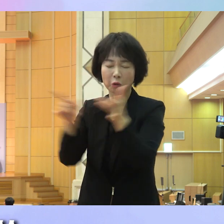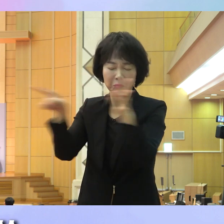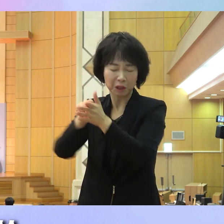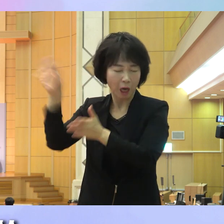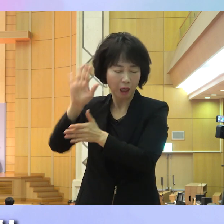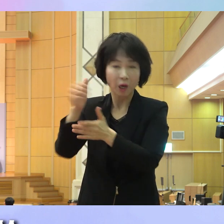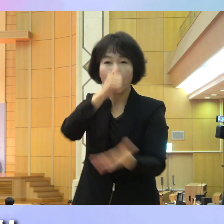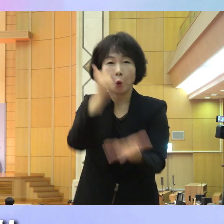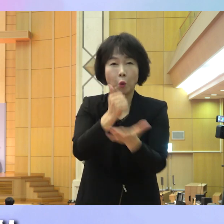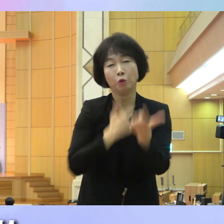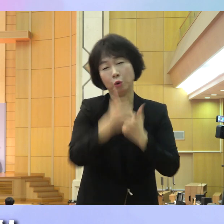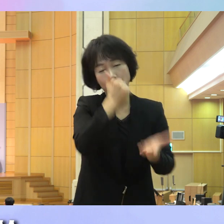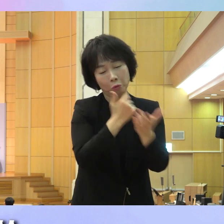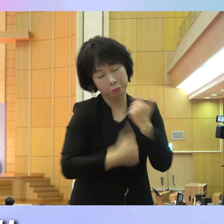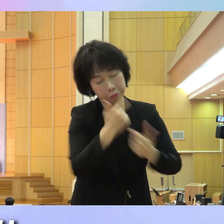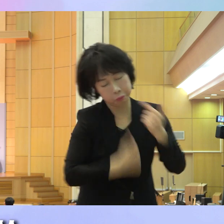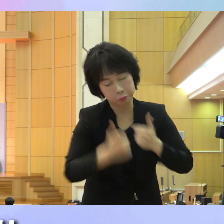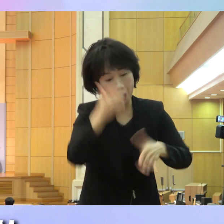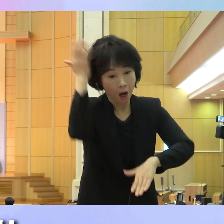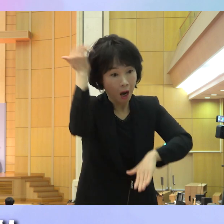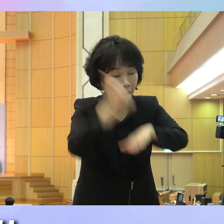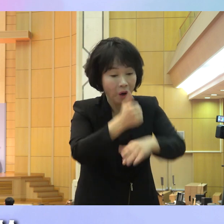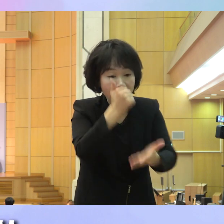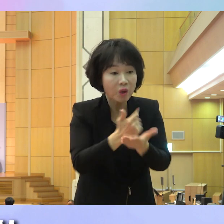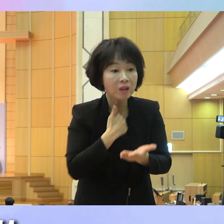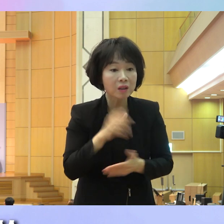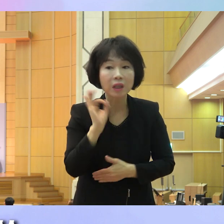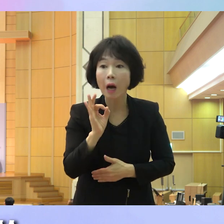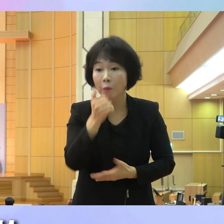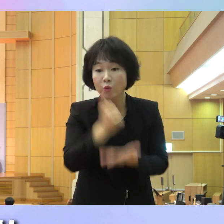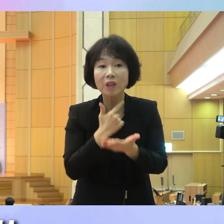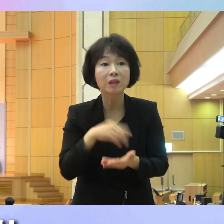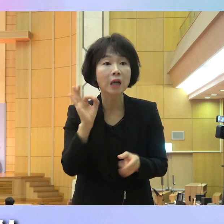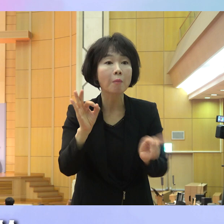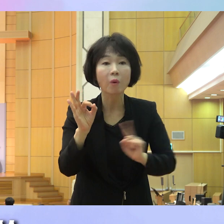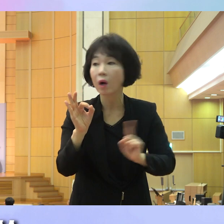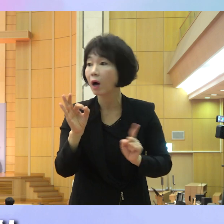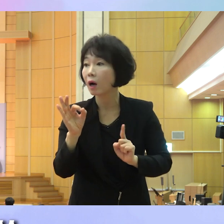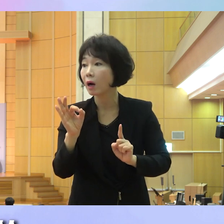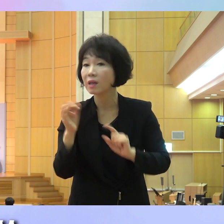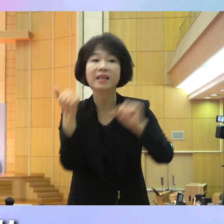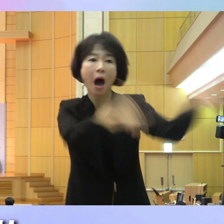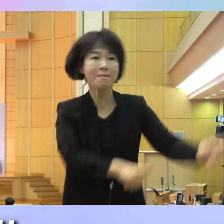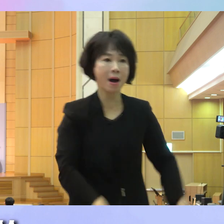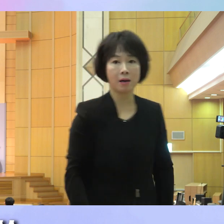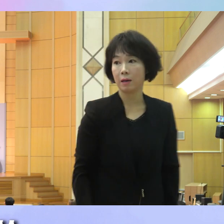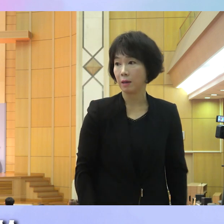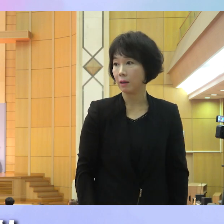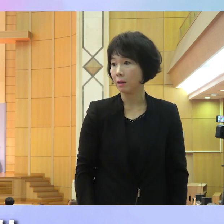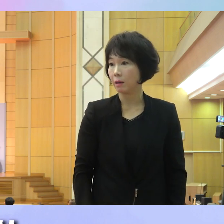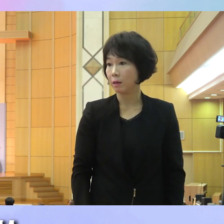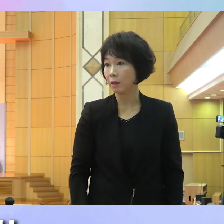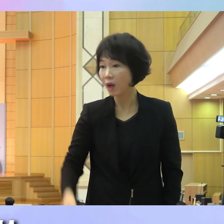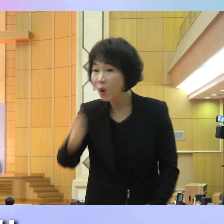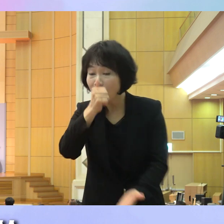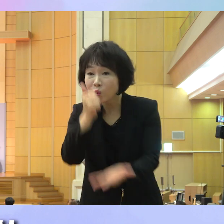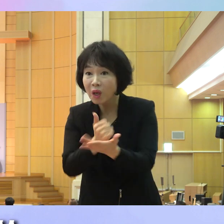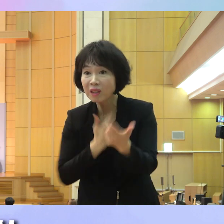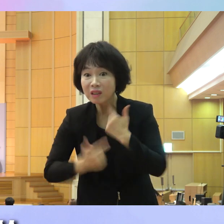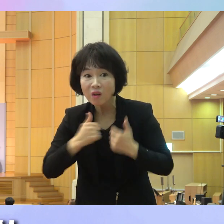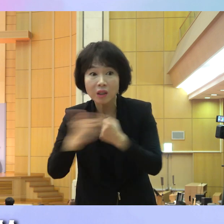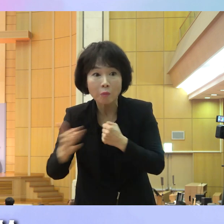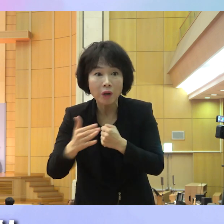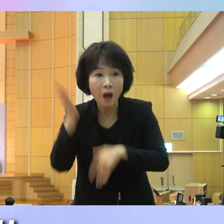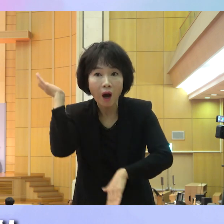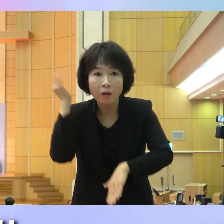싹은 사망, 죄의 결과는 사망인 것입니다. 영이 죽는다는 말은 영원히 지옥의